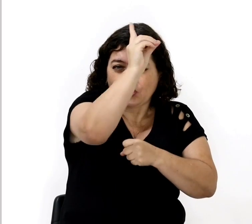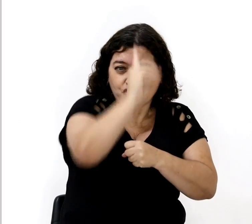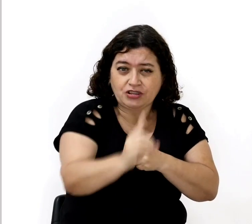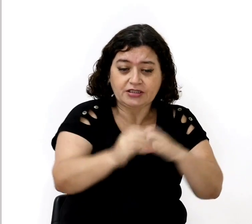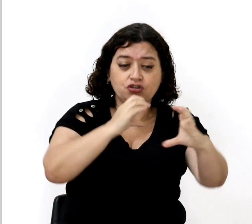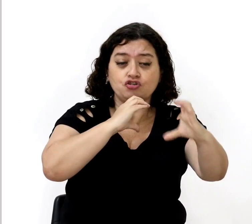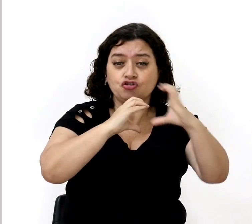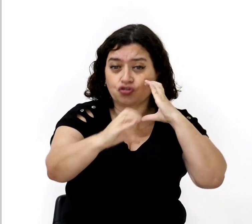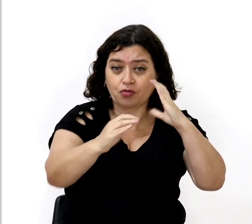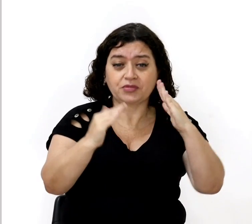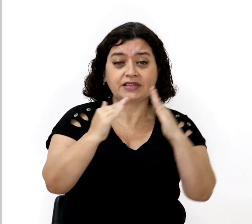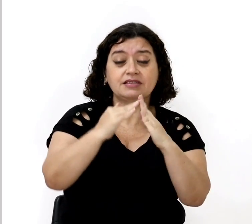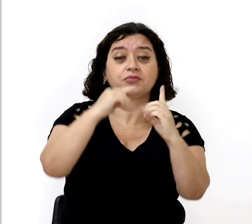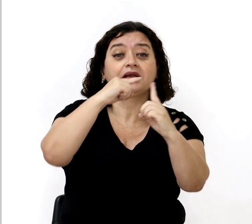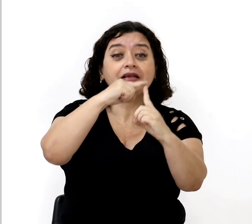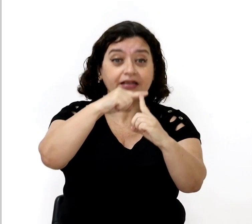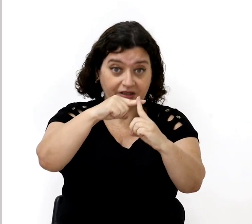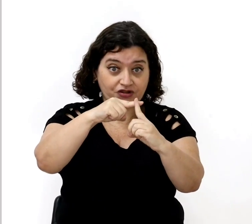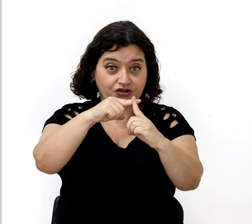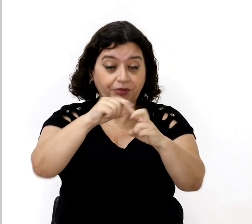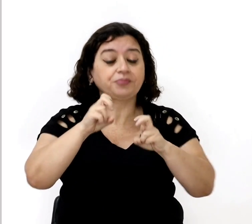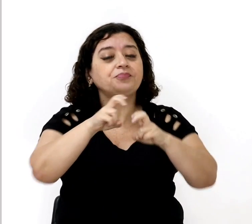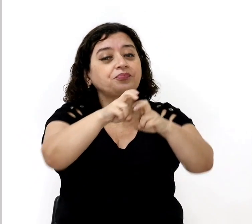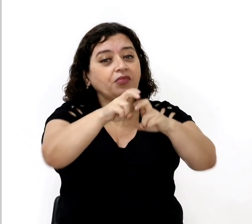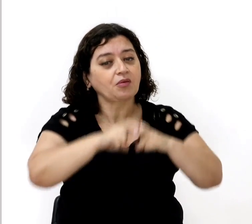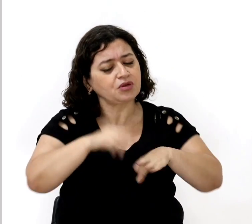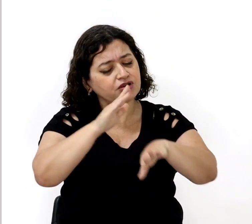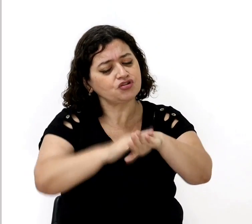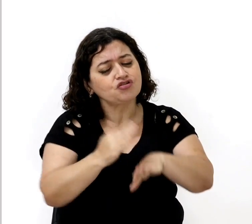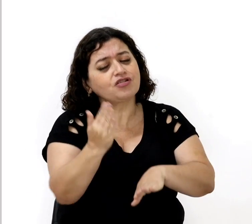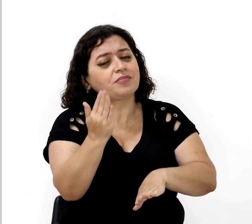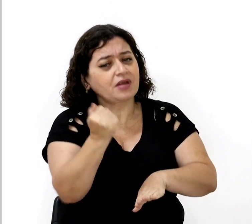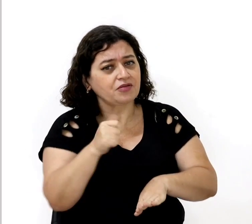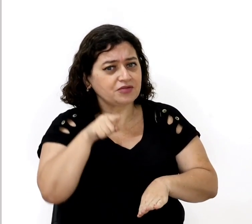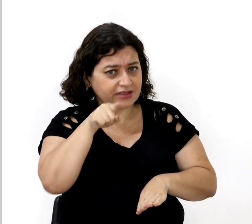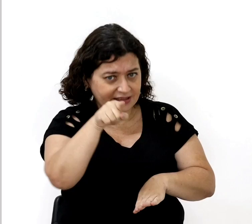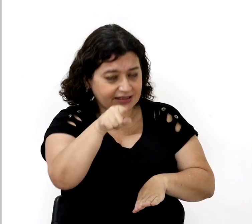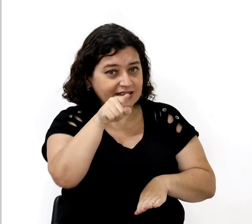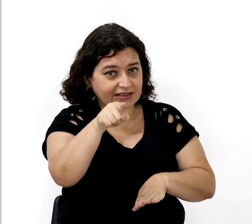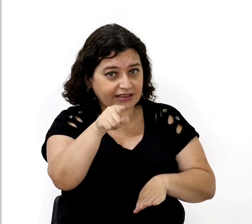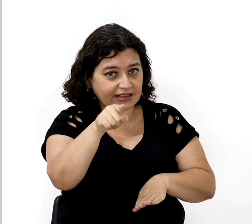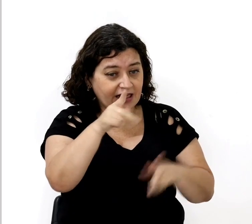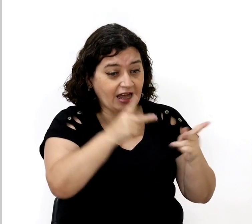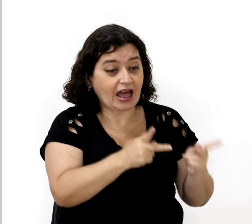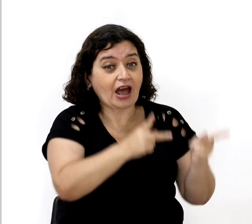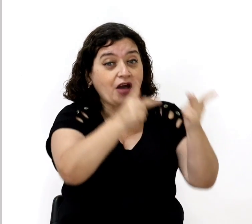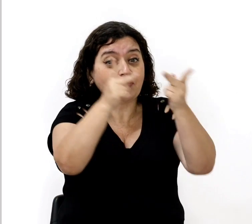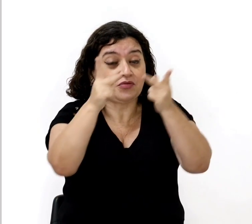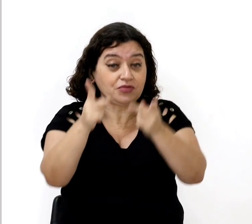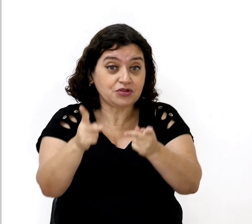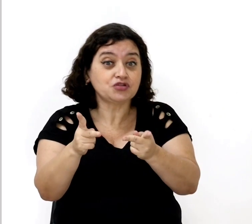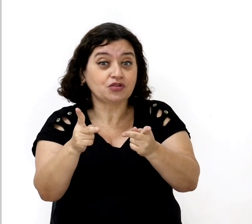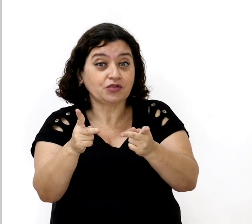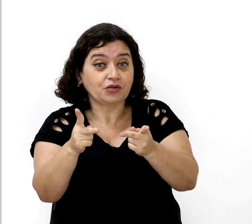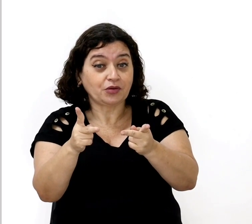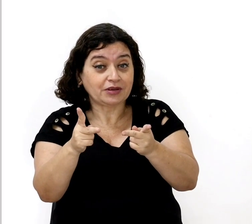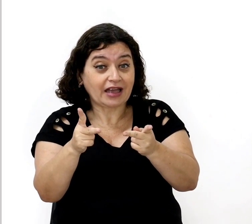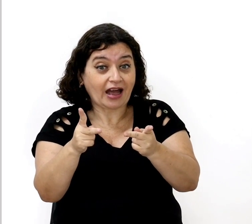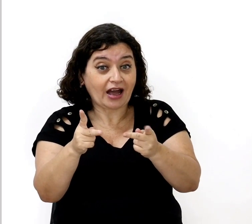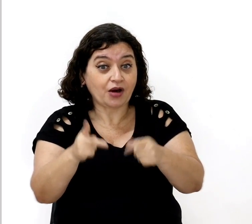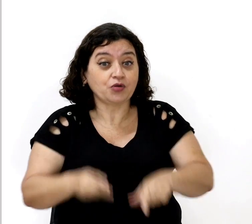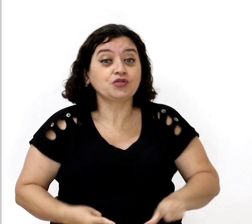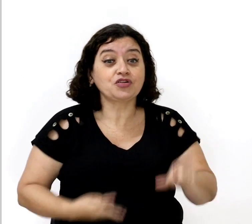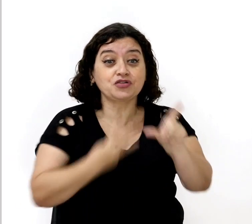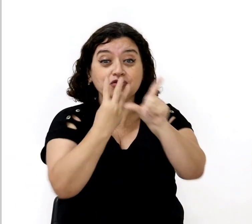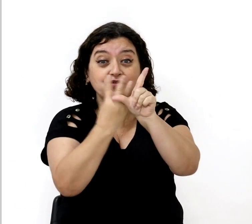nova diretriz de comunicação para a nossa igreja. Por isso, eu queria convidar você a visitar o